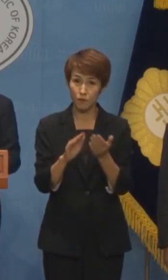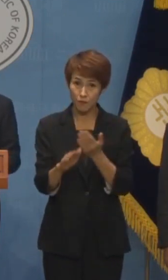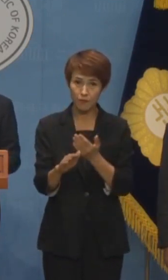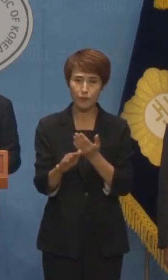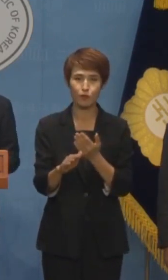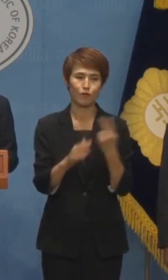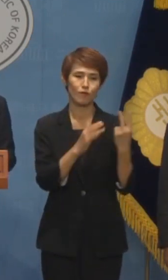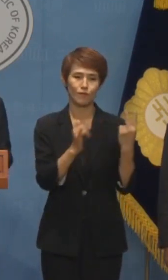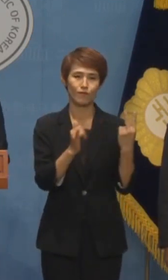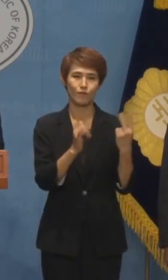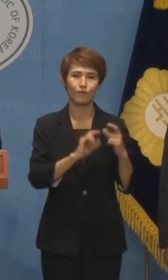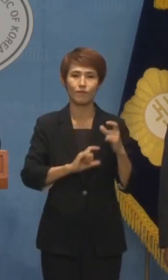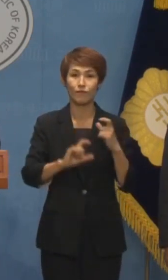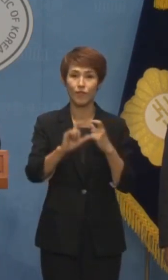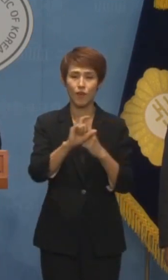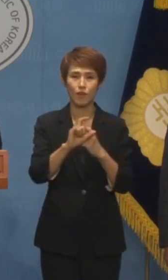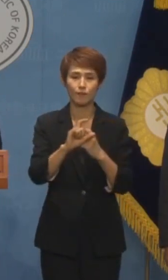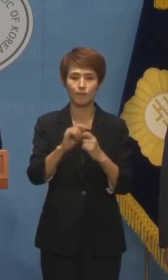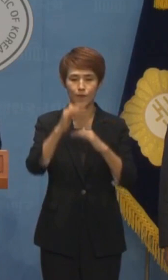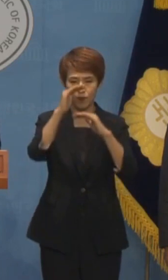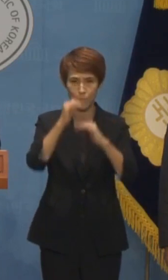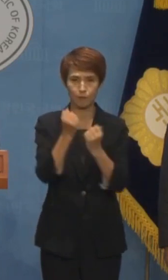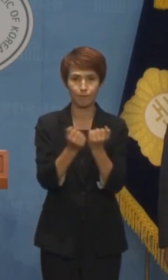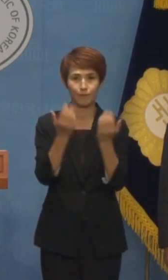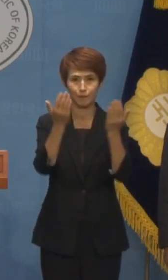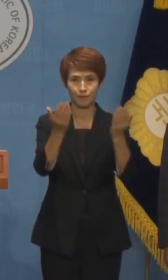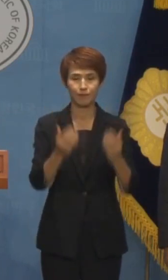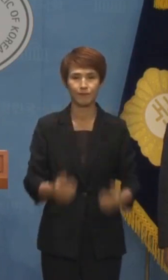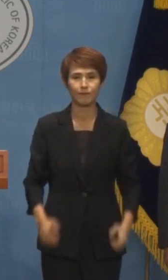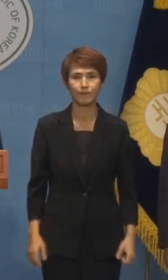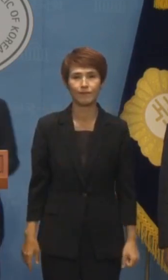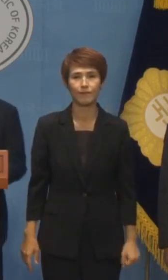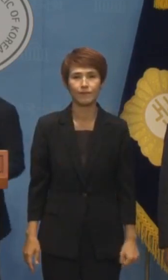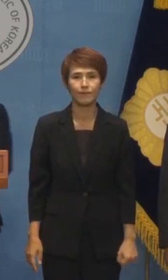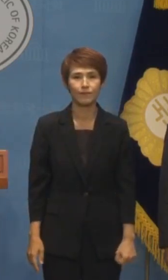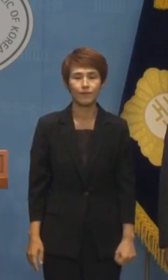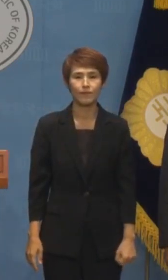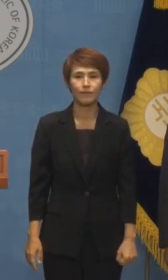두 분께서 그 성명서를 낭독하도록 하겠습니다.